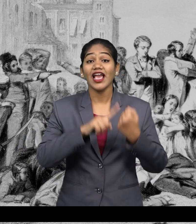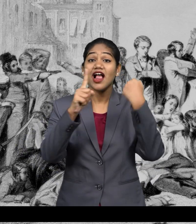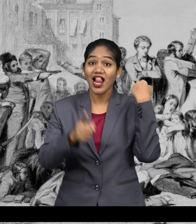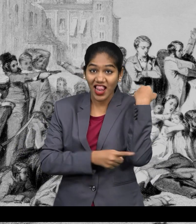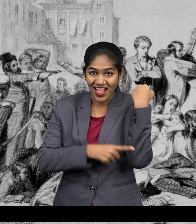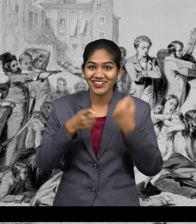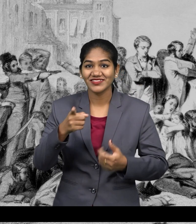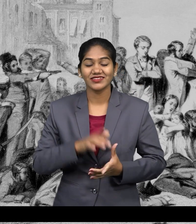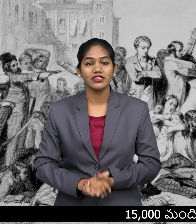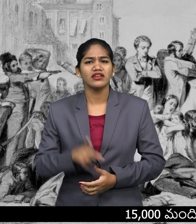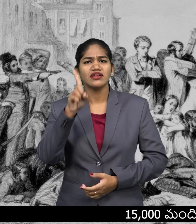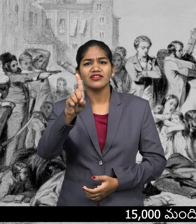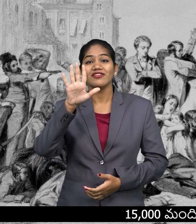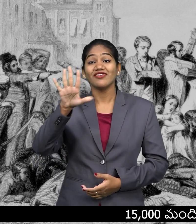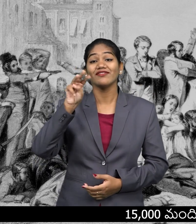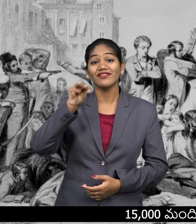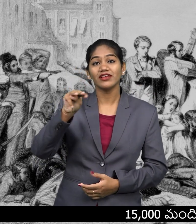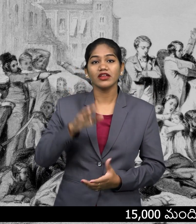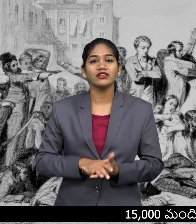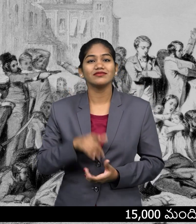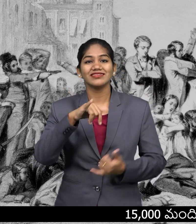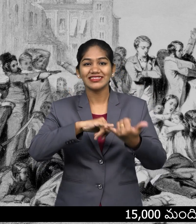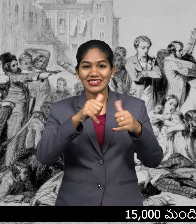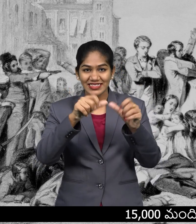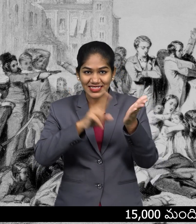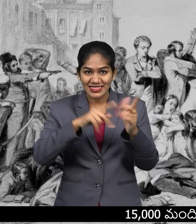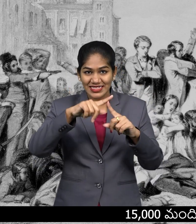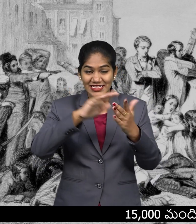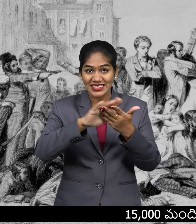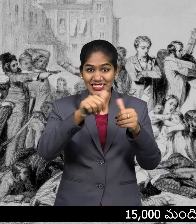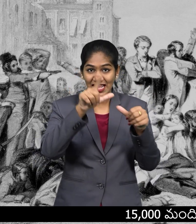చివరకు 15,000 మంది సంతాల్ చంపబడ్డారు